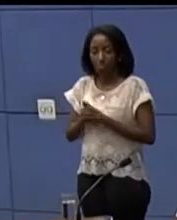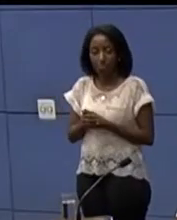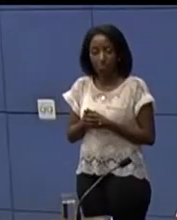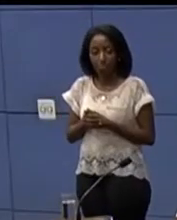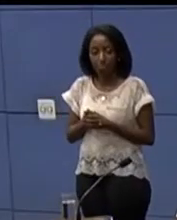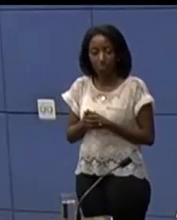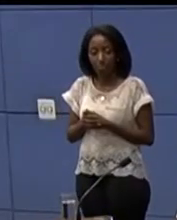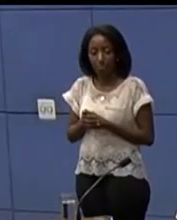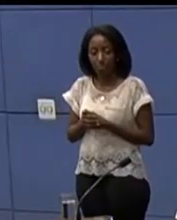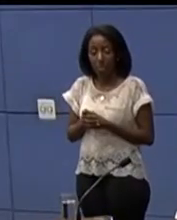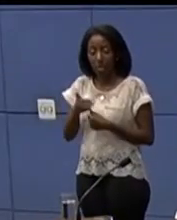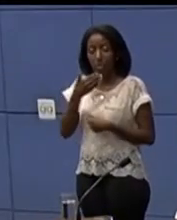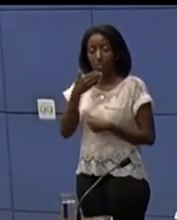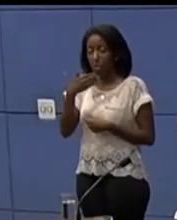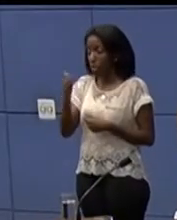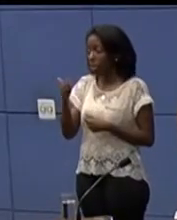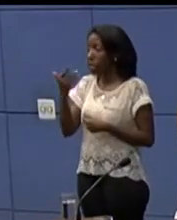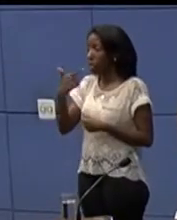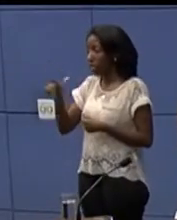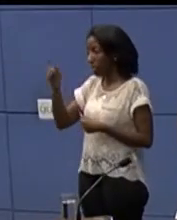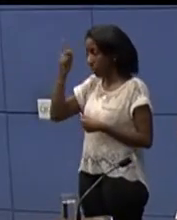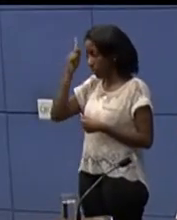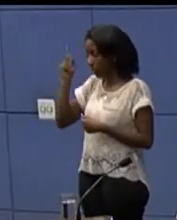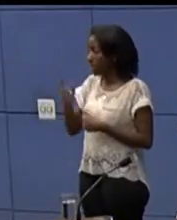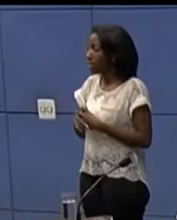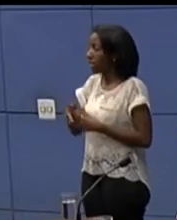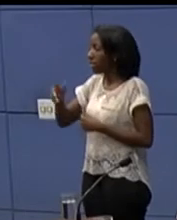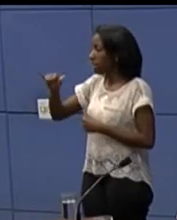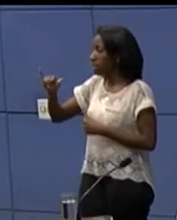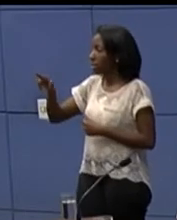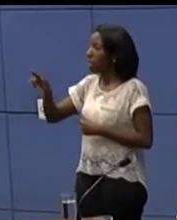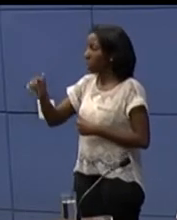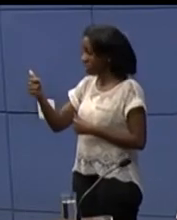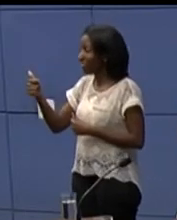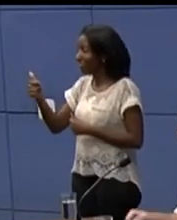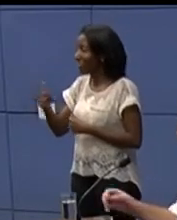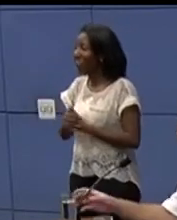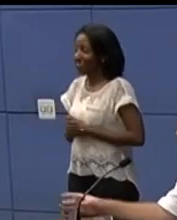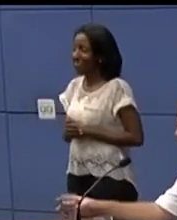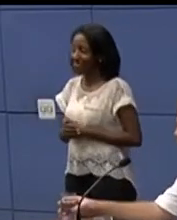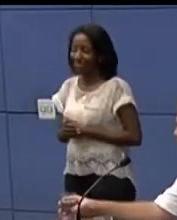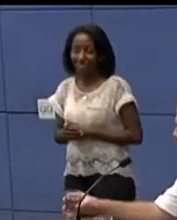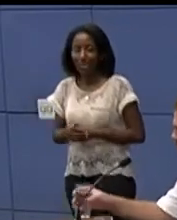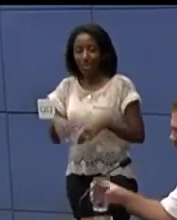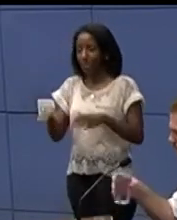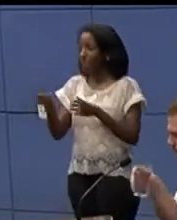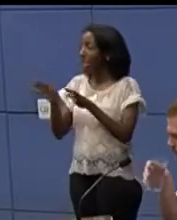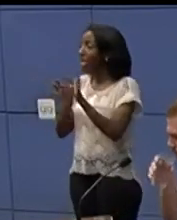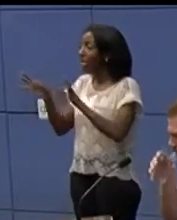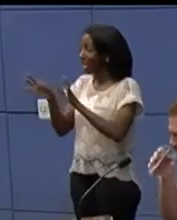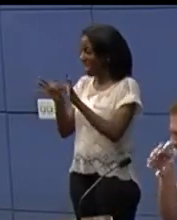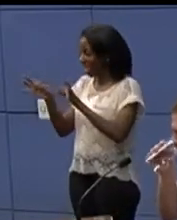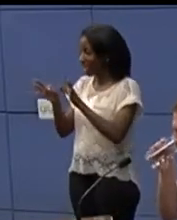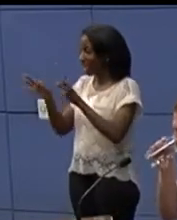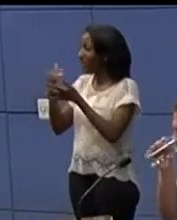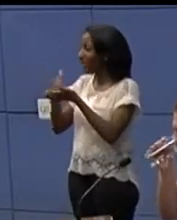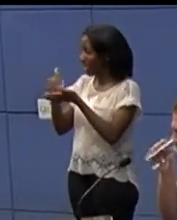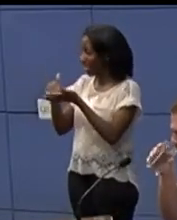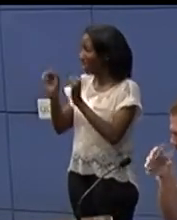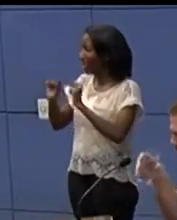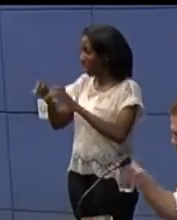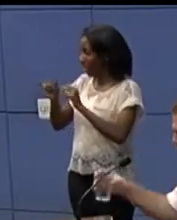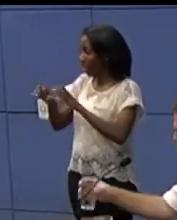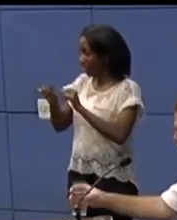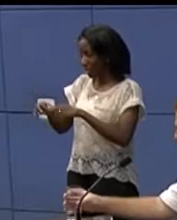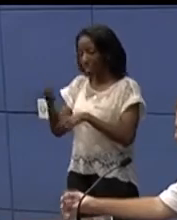para que o assessor técnico aqui da Secretaria Municipal de Educação pudesse se pronunciar